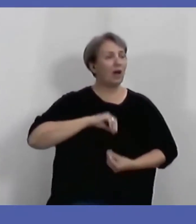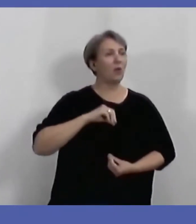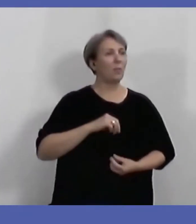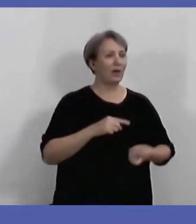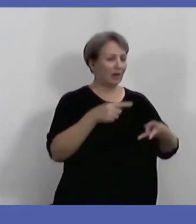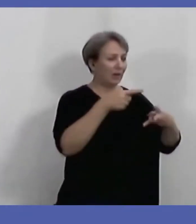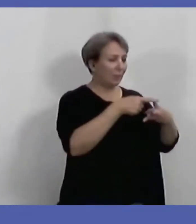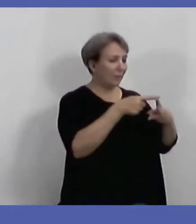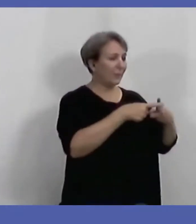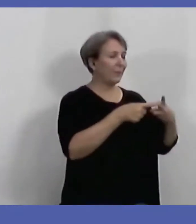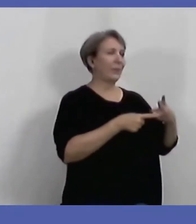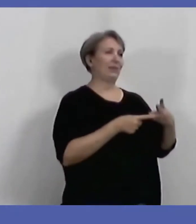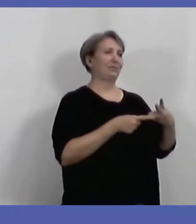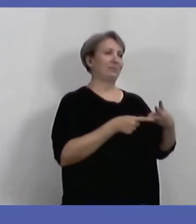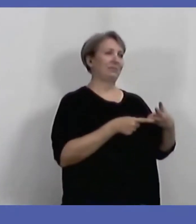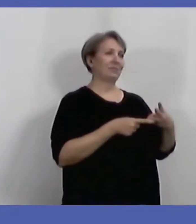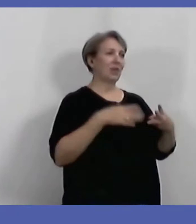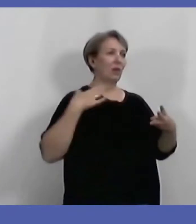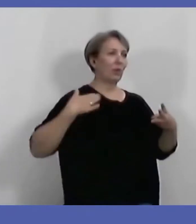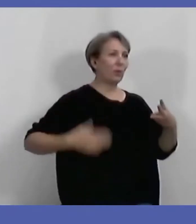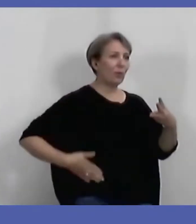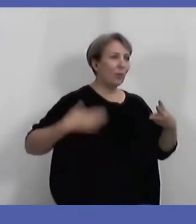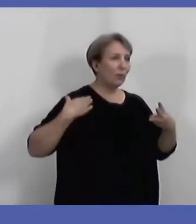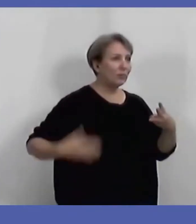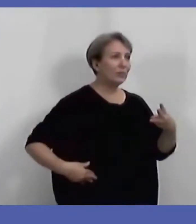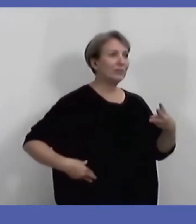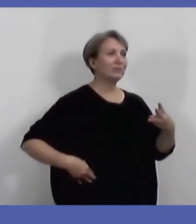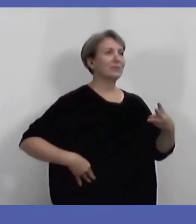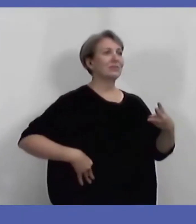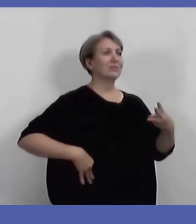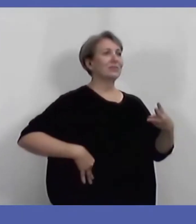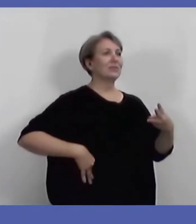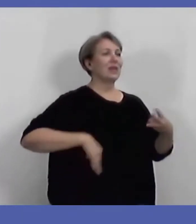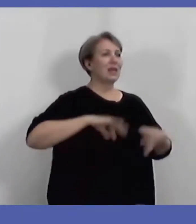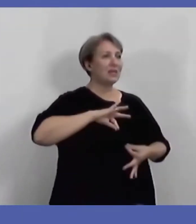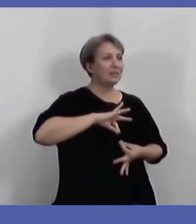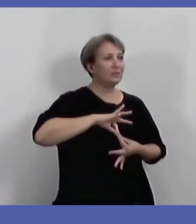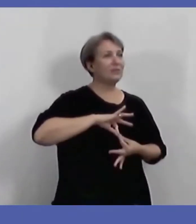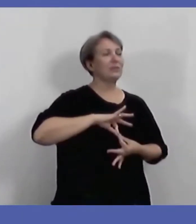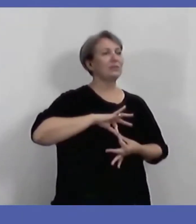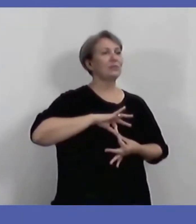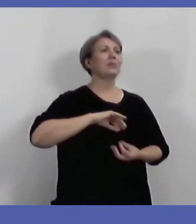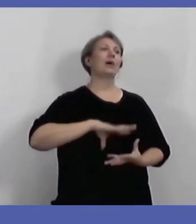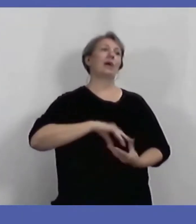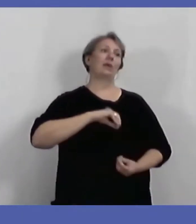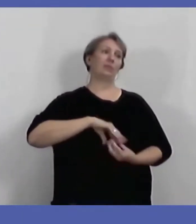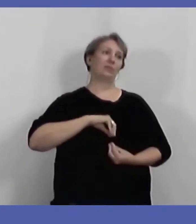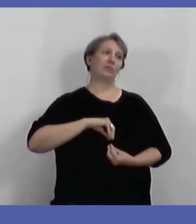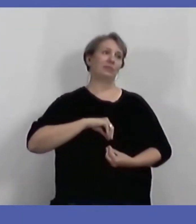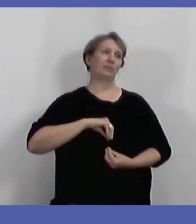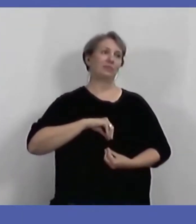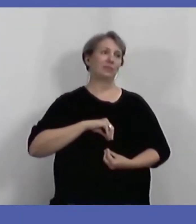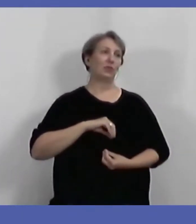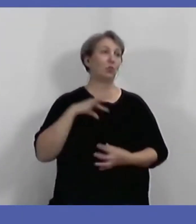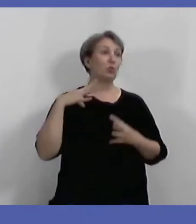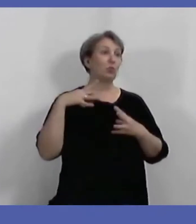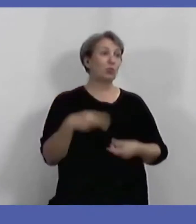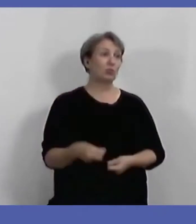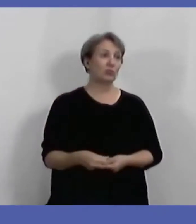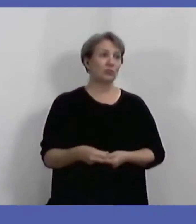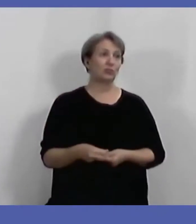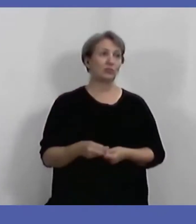homem, totalmente salvo. Senhor Jesus, por isso que o Senhor trabalha